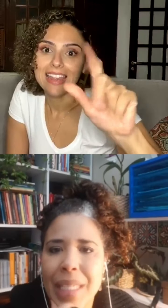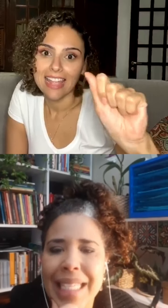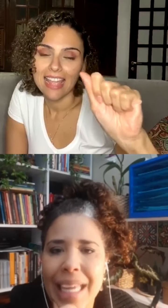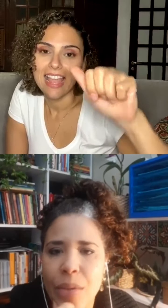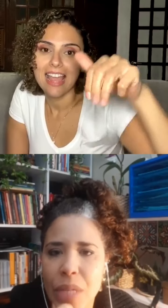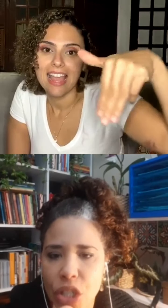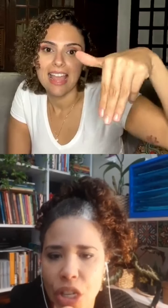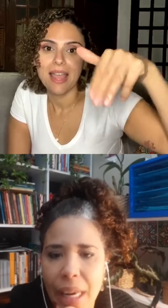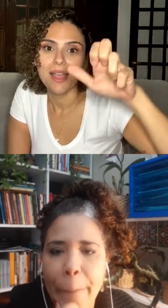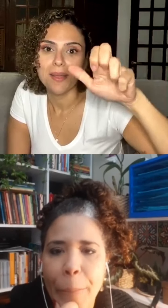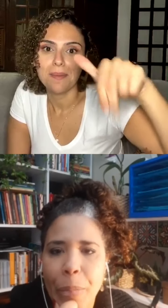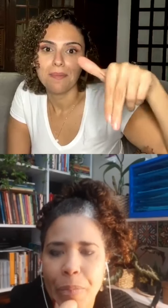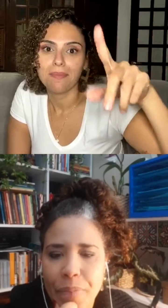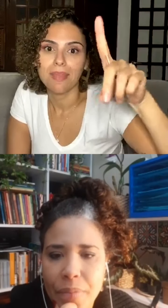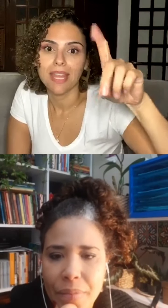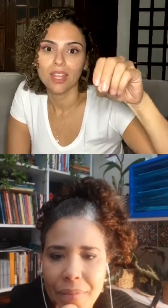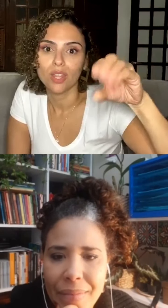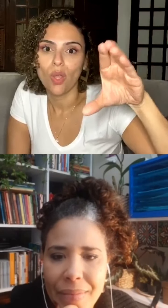sem o cedilha.